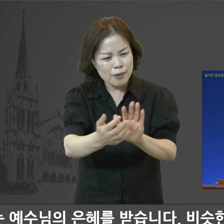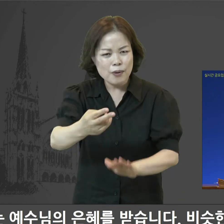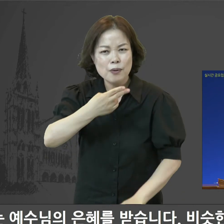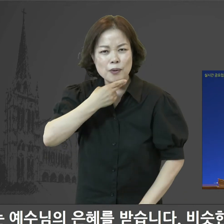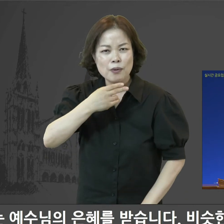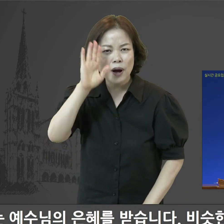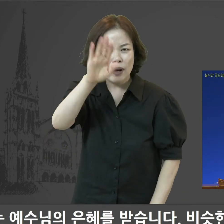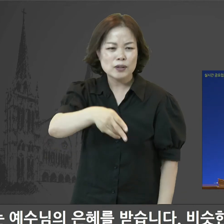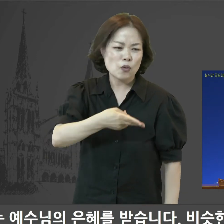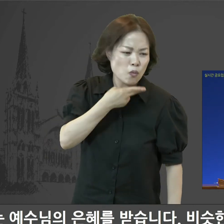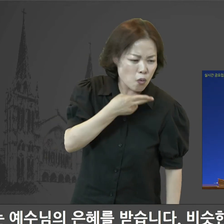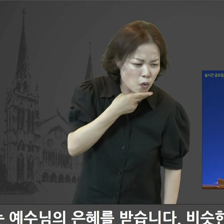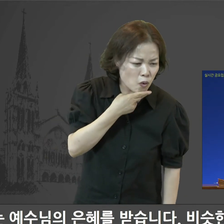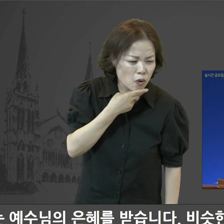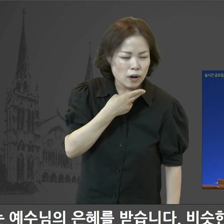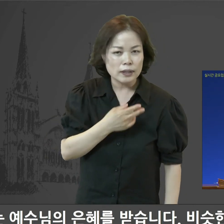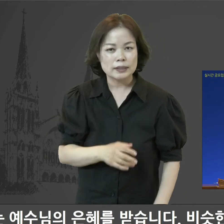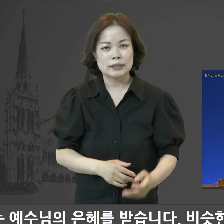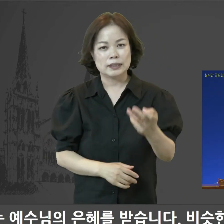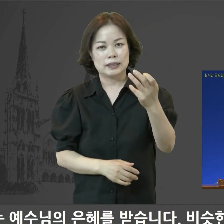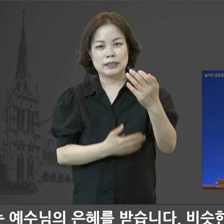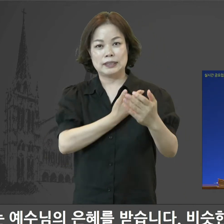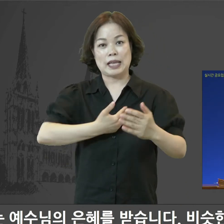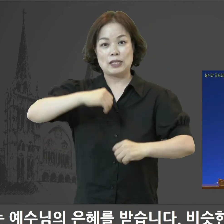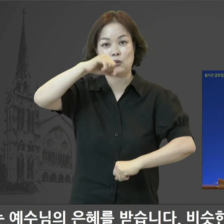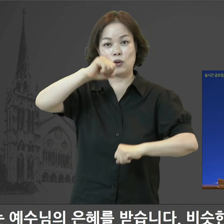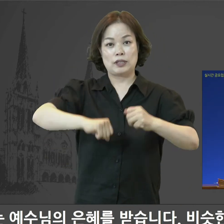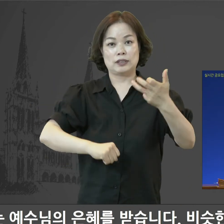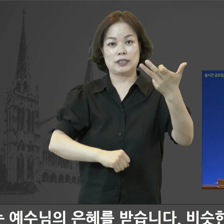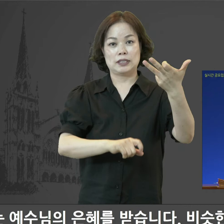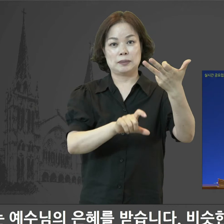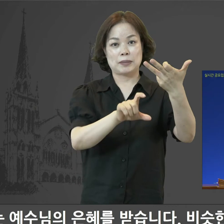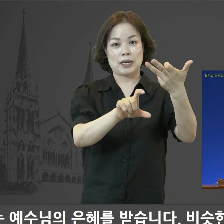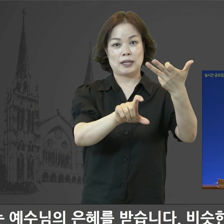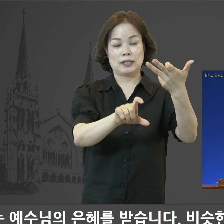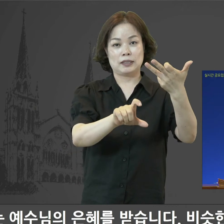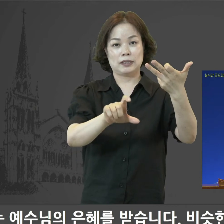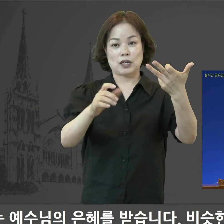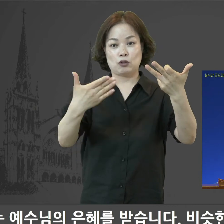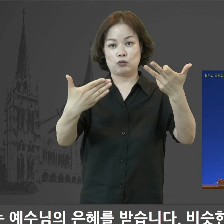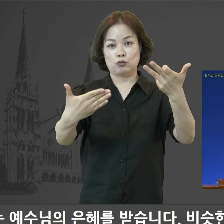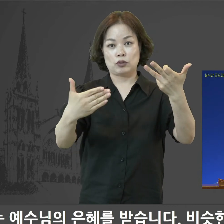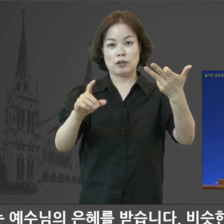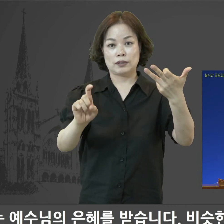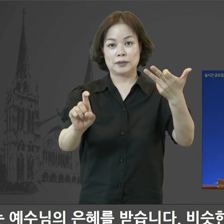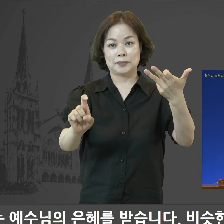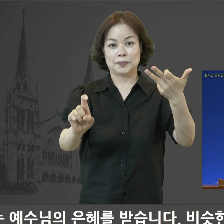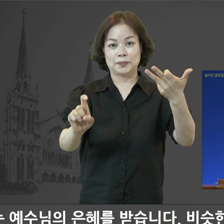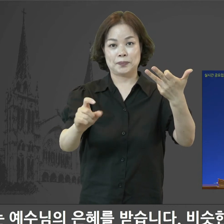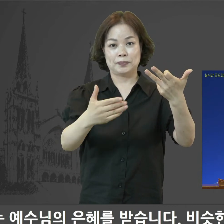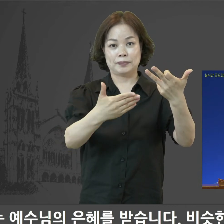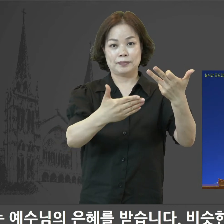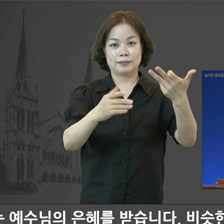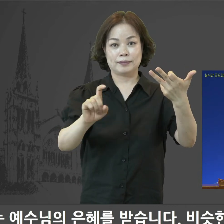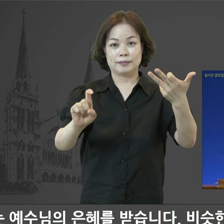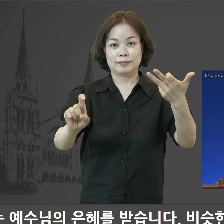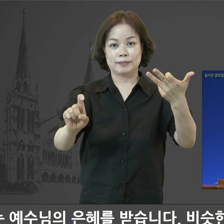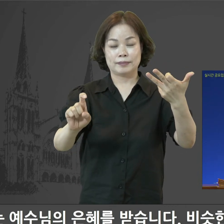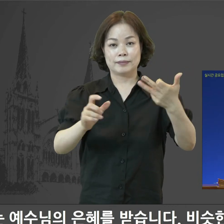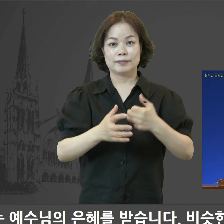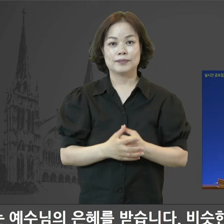가보십시다. 18장, 사도행전 18장 9절과 10절 보겠습니다.